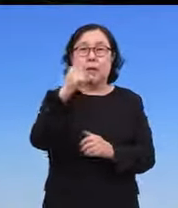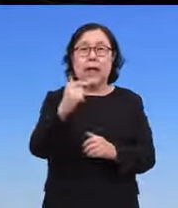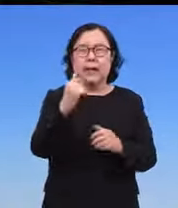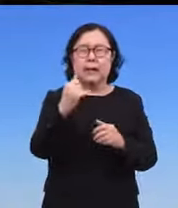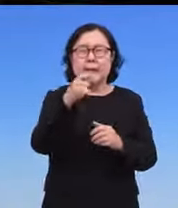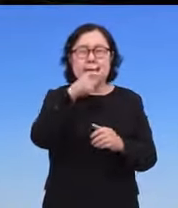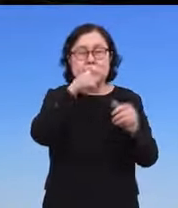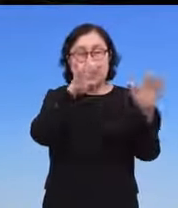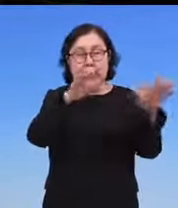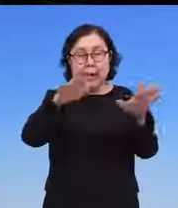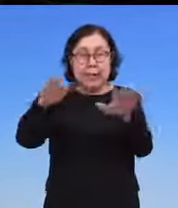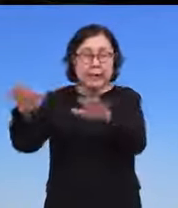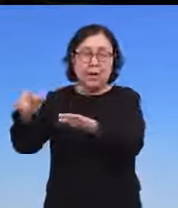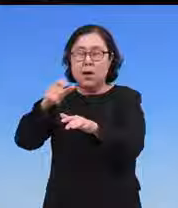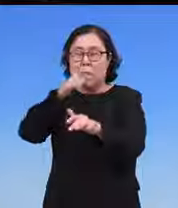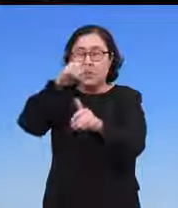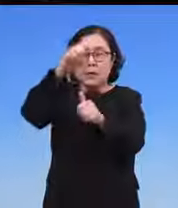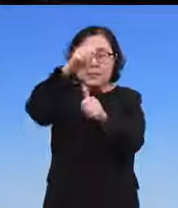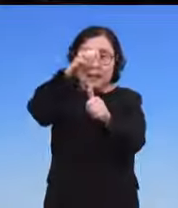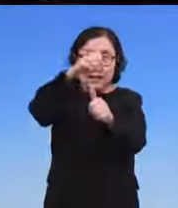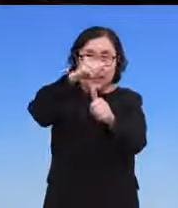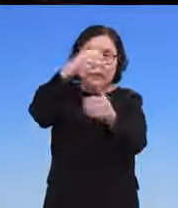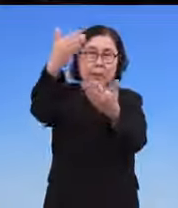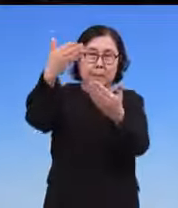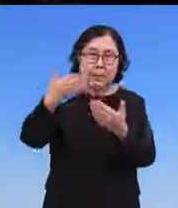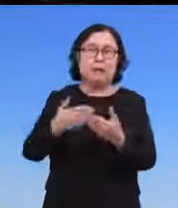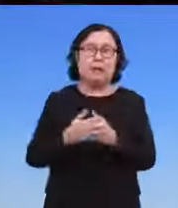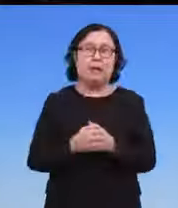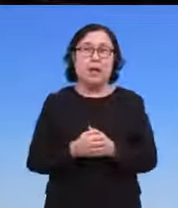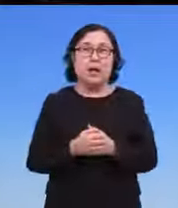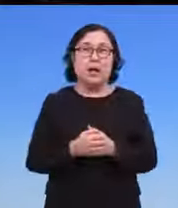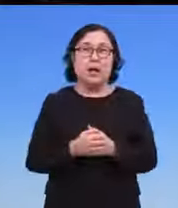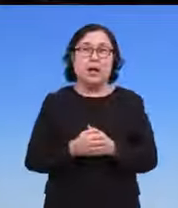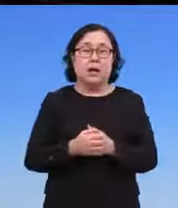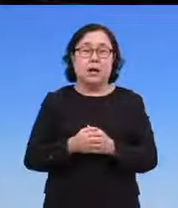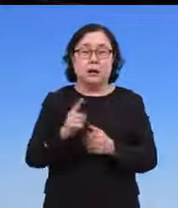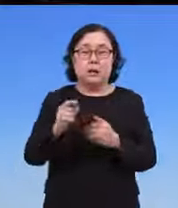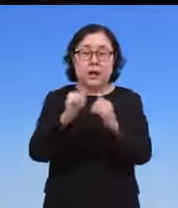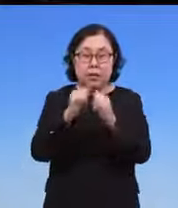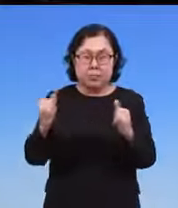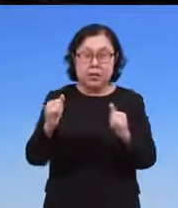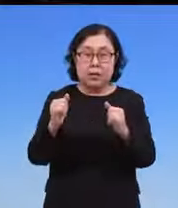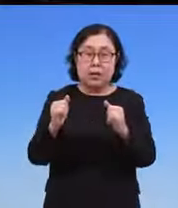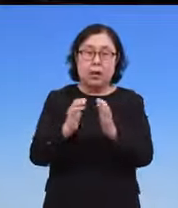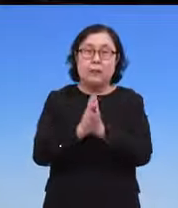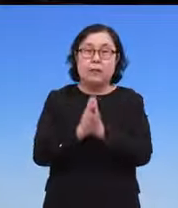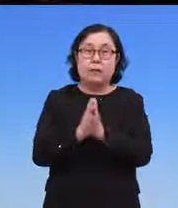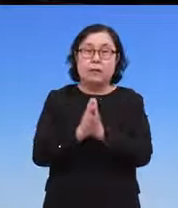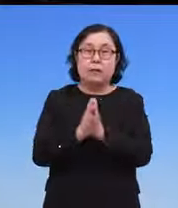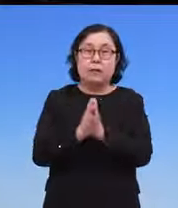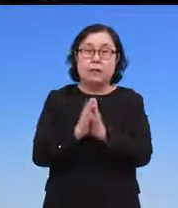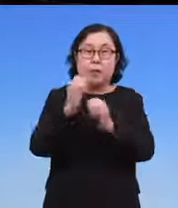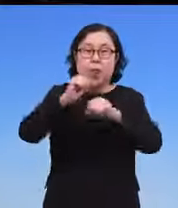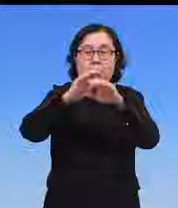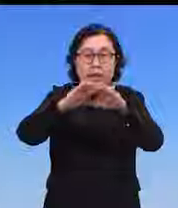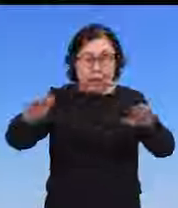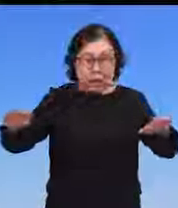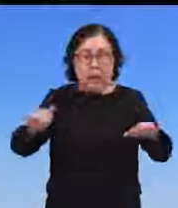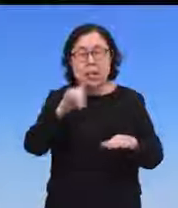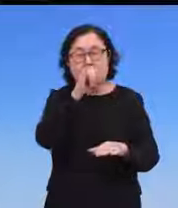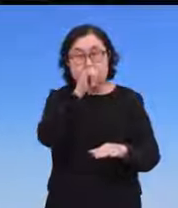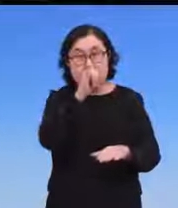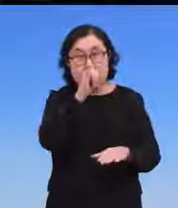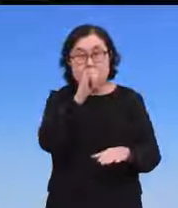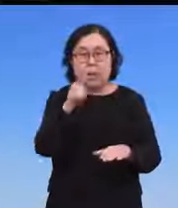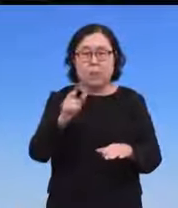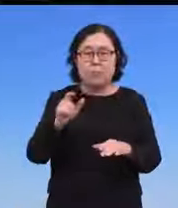받더라. 막 이렇게 막 우리처럼 막 그냥 지하철도 잘 돼 있고 교통도 잘 돼 있고 그런 데서 활약한 분이 아니잖아요. 세례 요한은 광야에서 활약한